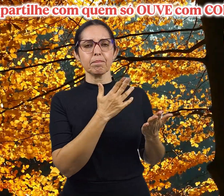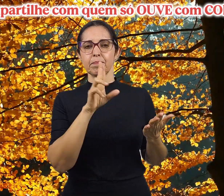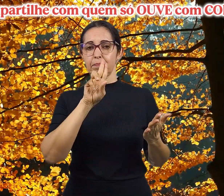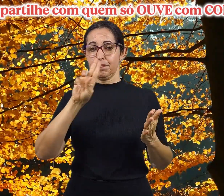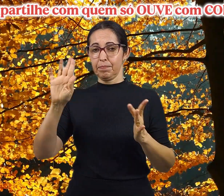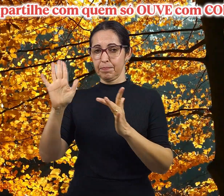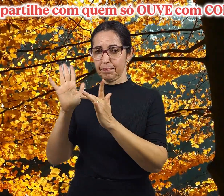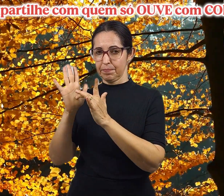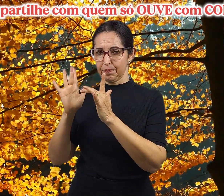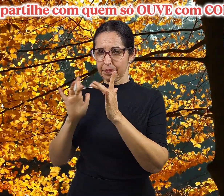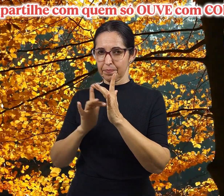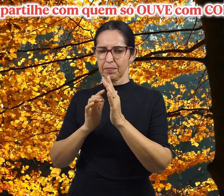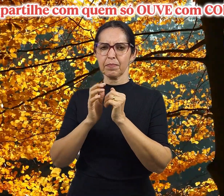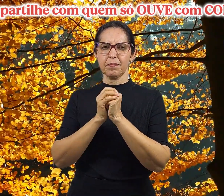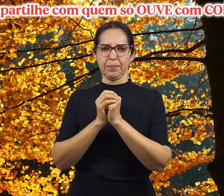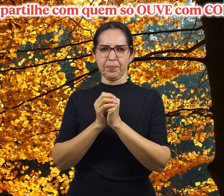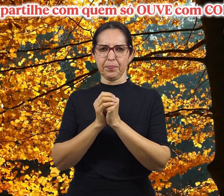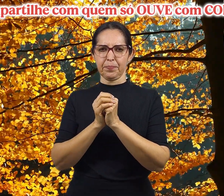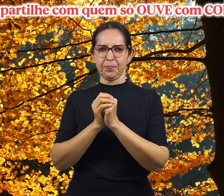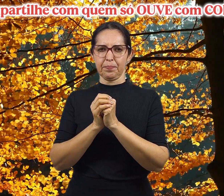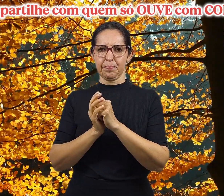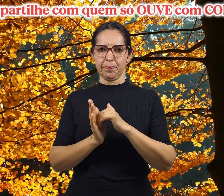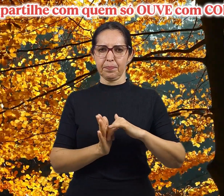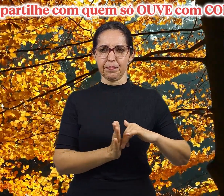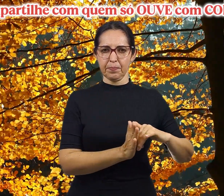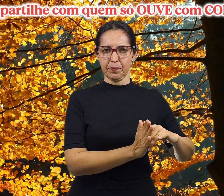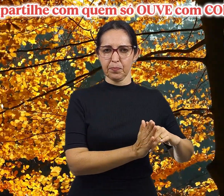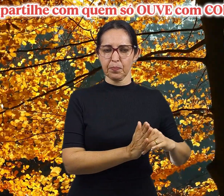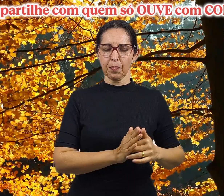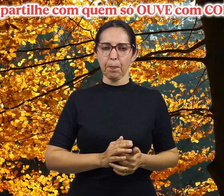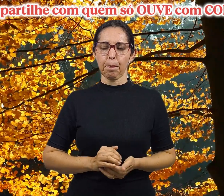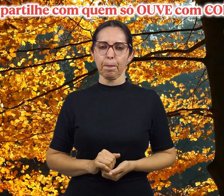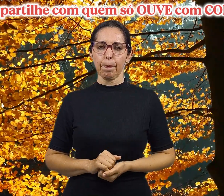Jesus. Amém. A igreja pode se assentar.